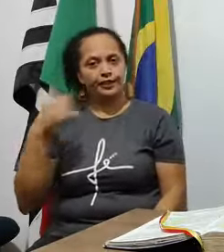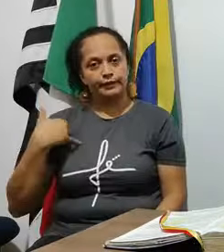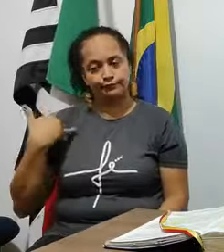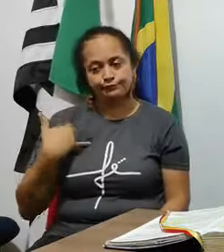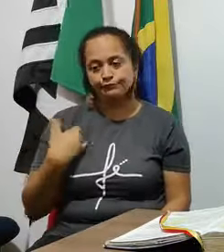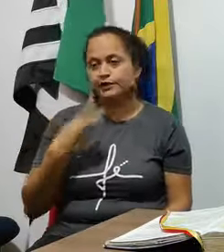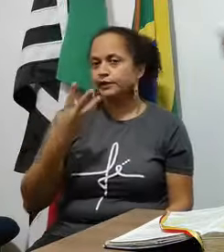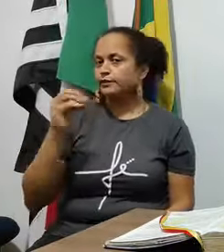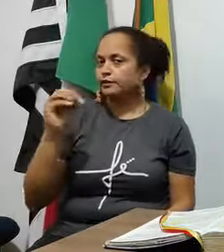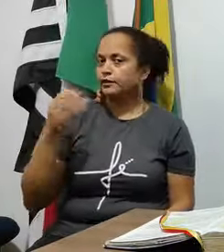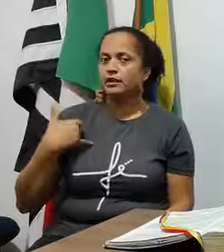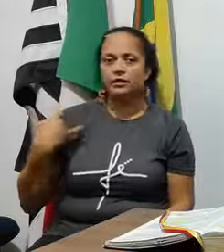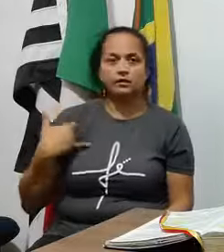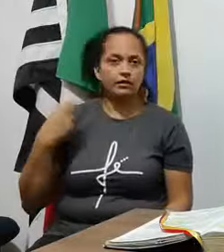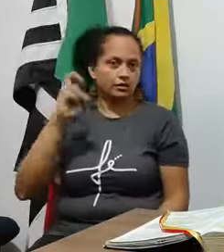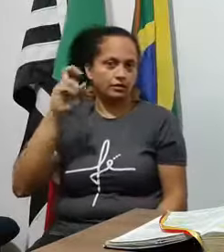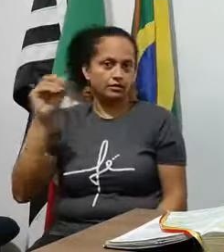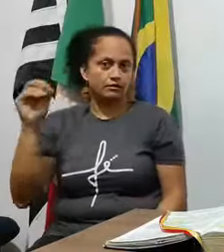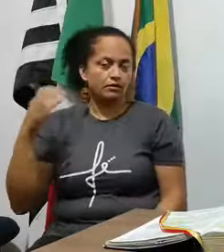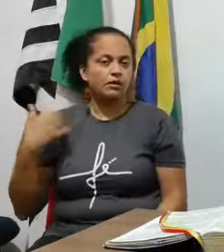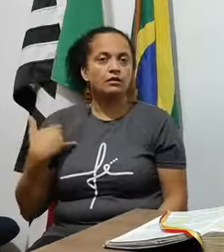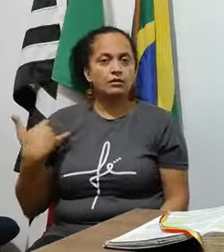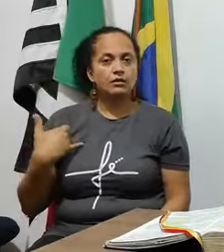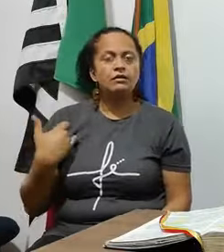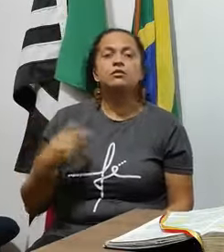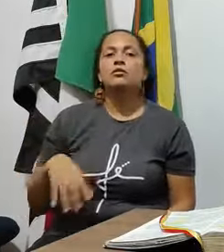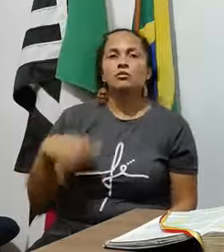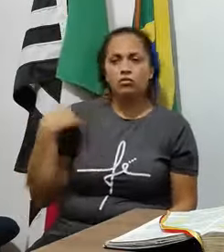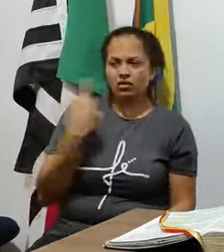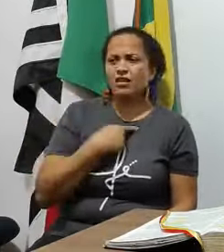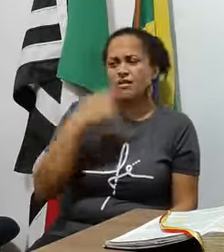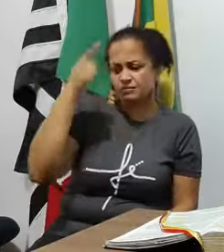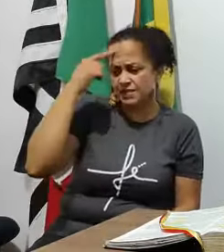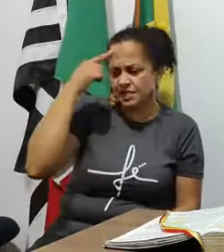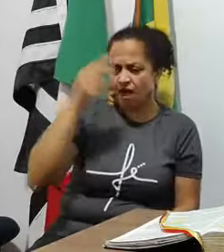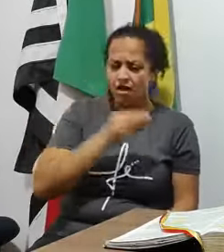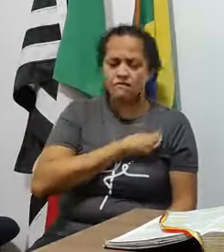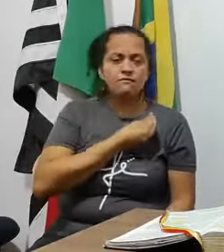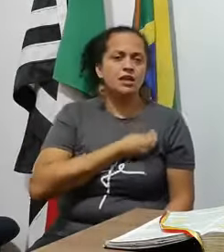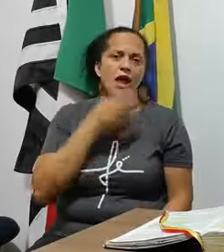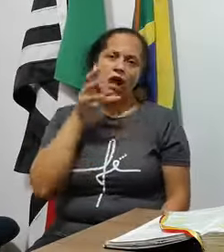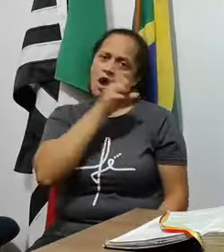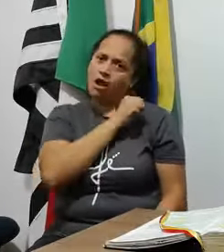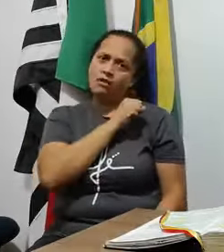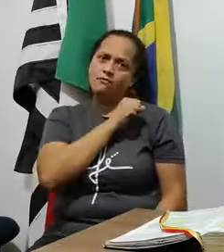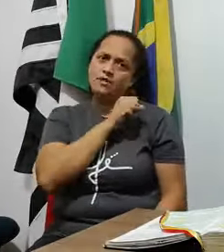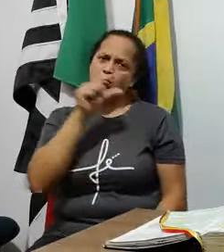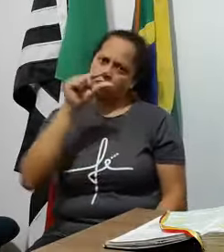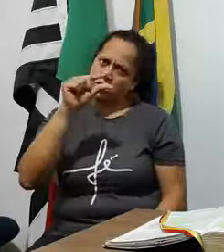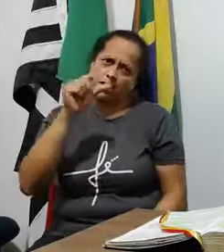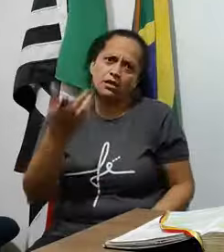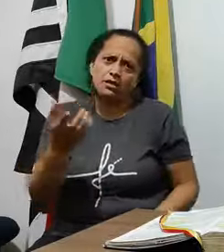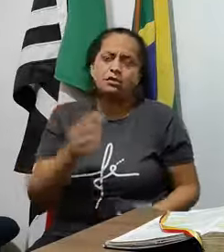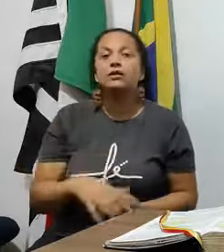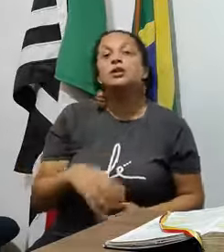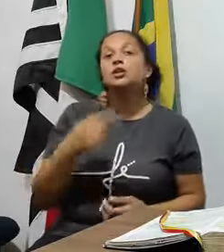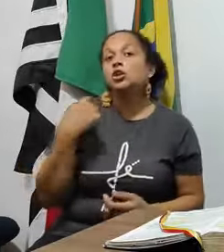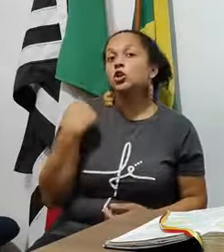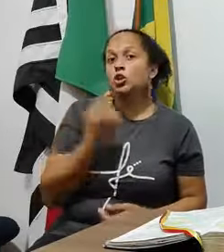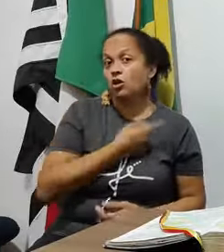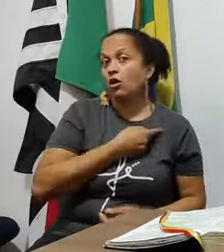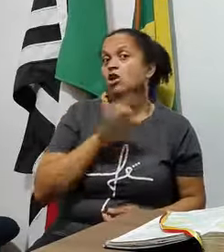Nossa vida é uma vida curta. E a gente só tem uma vida para conhecer e cumprir o plano e o propósito